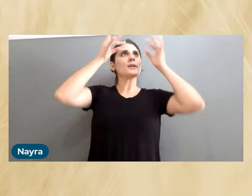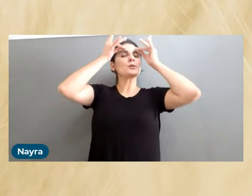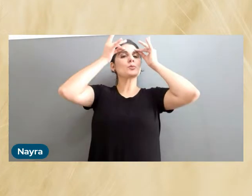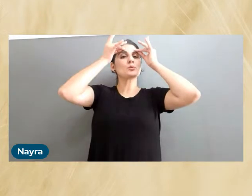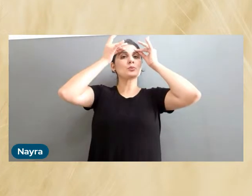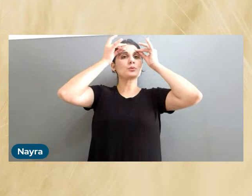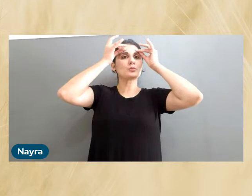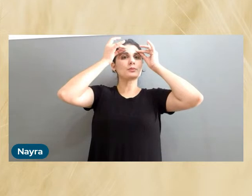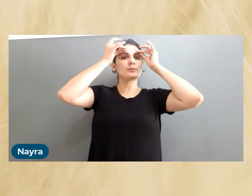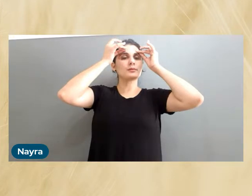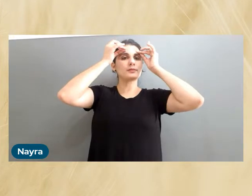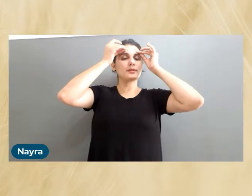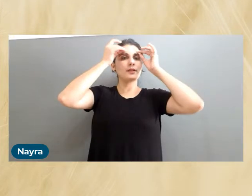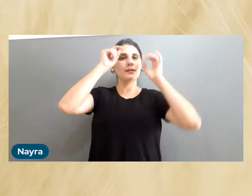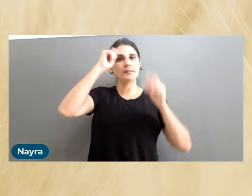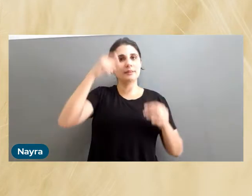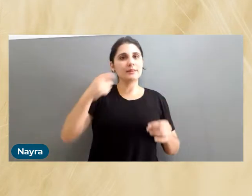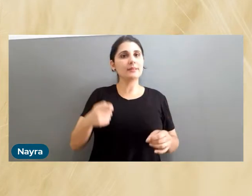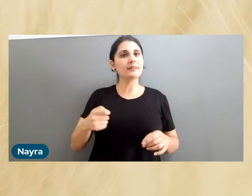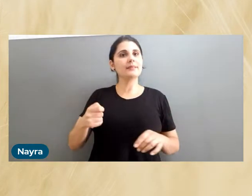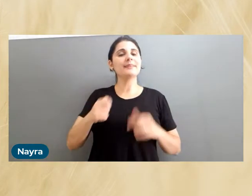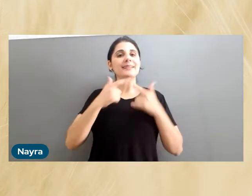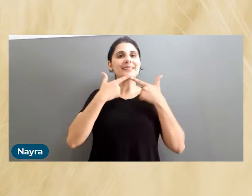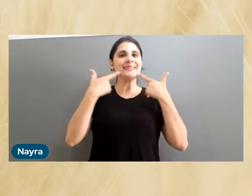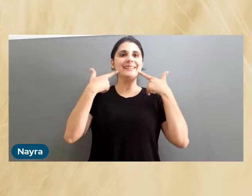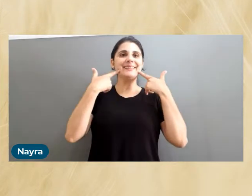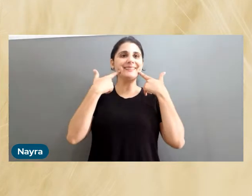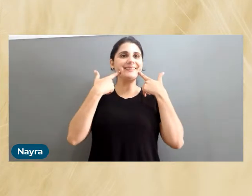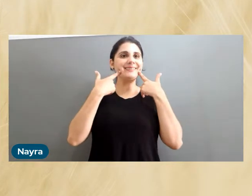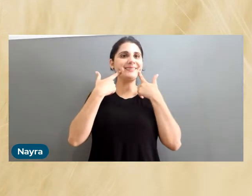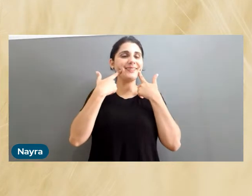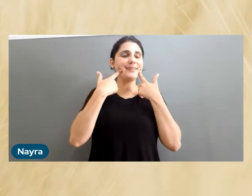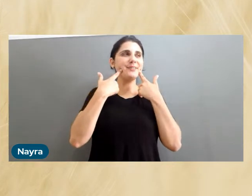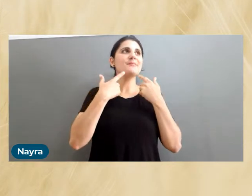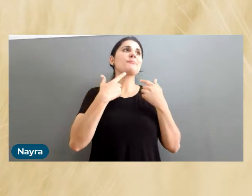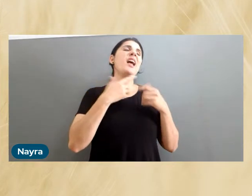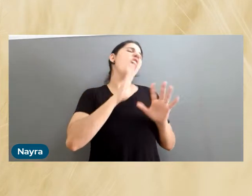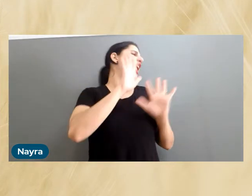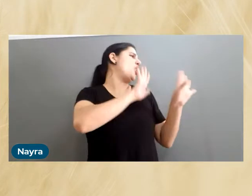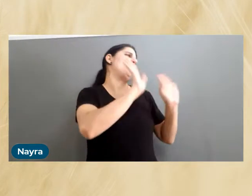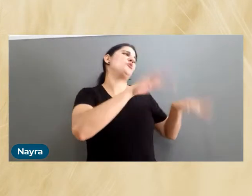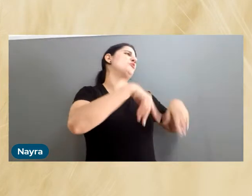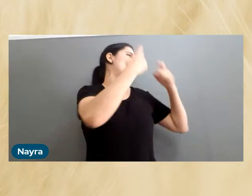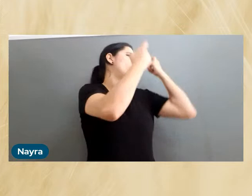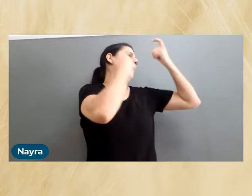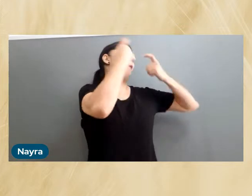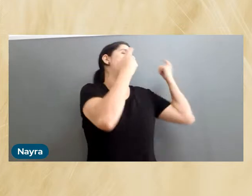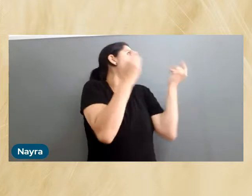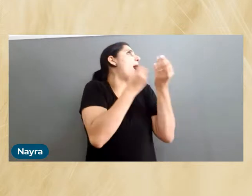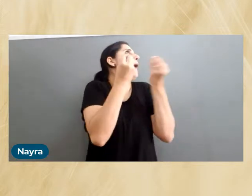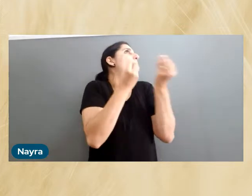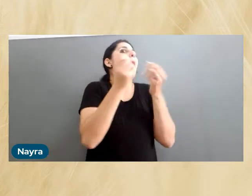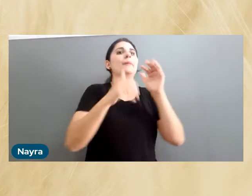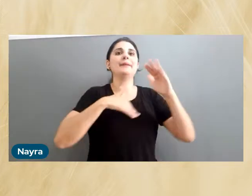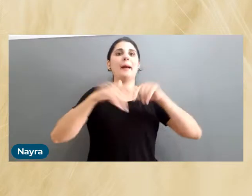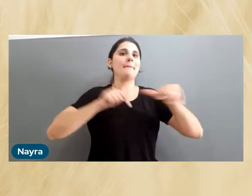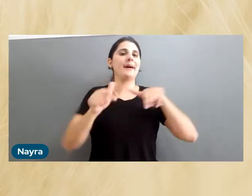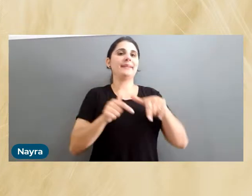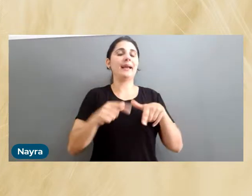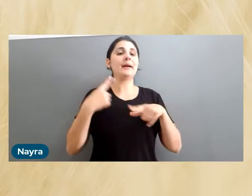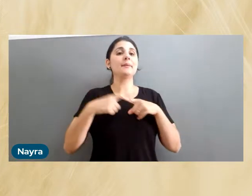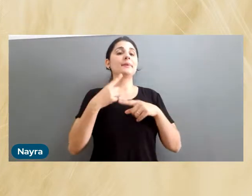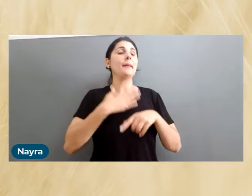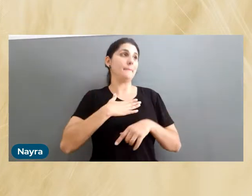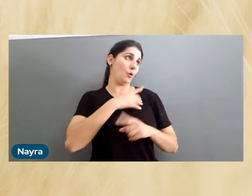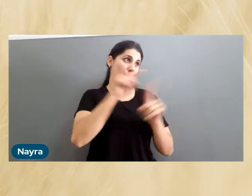minha consideração e ela sorriu e disse assim, sabe, eu não estou nem preocupado em quando é que eu vou começar a exercer, porque meu plano é o